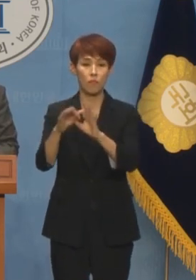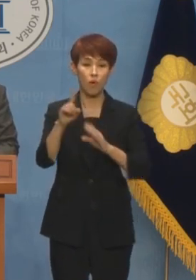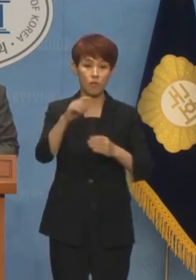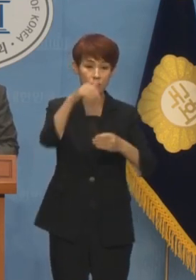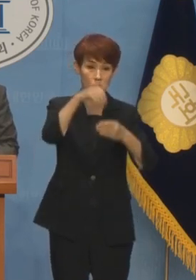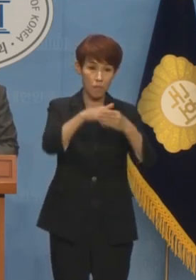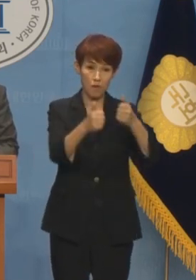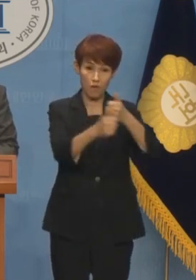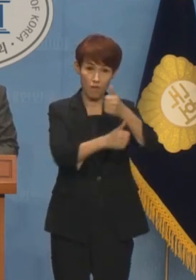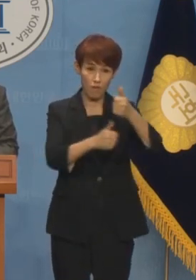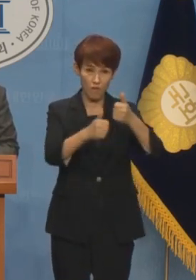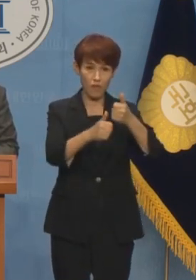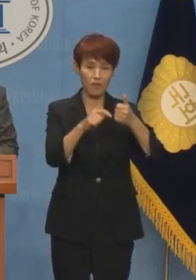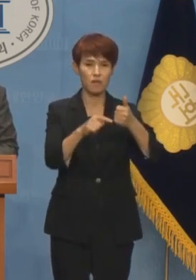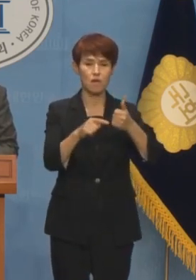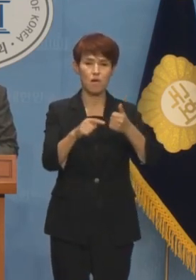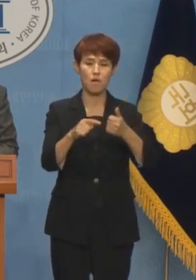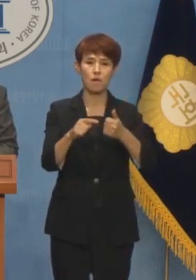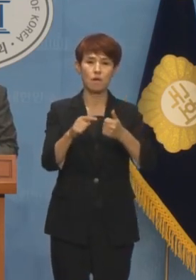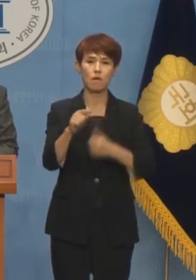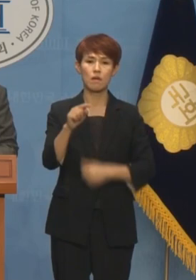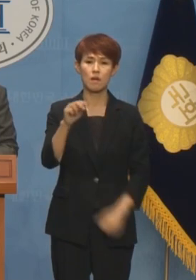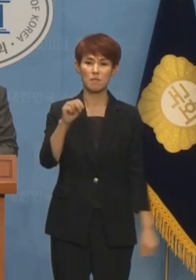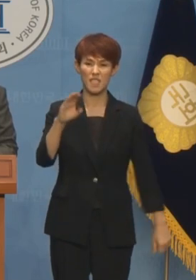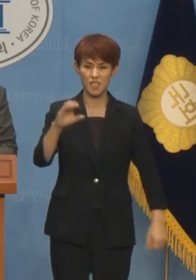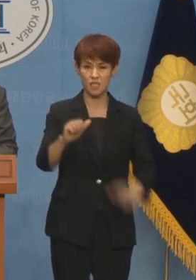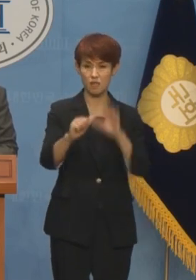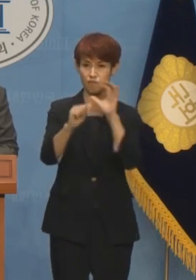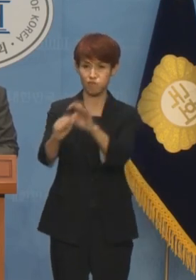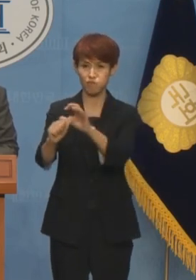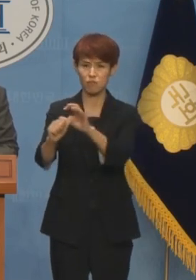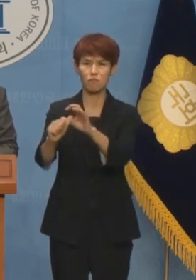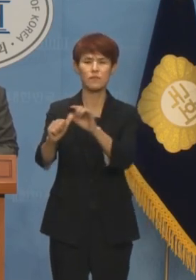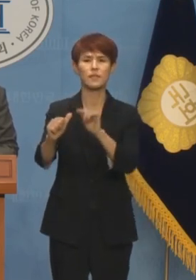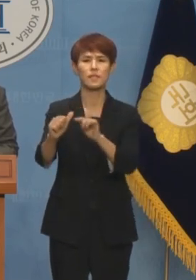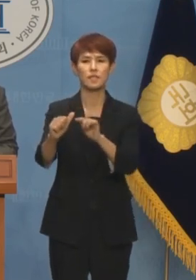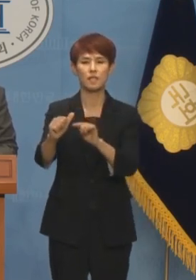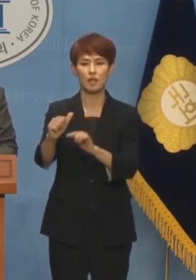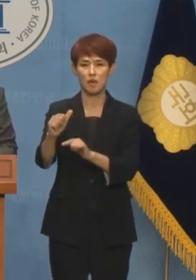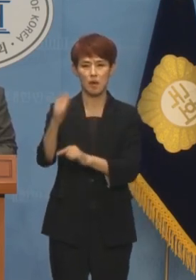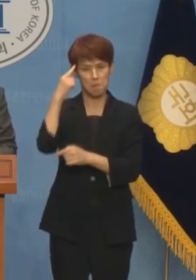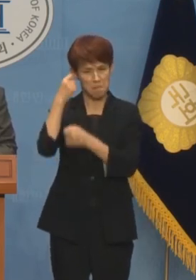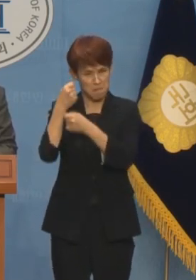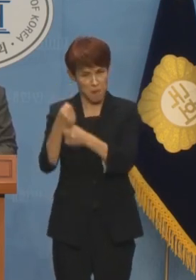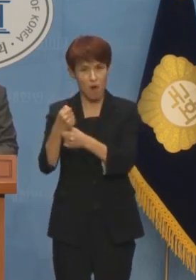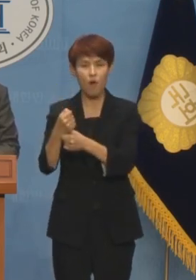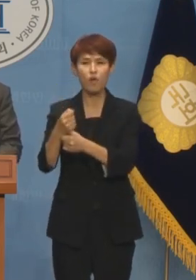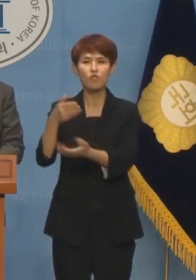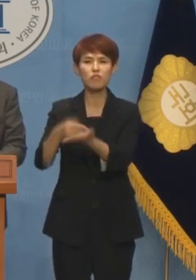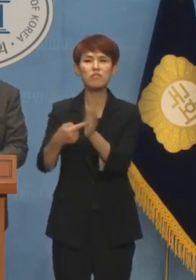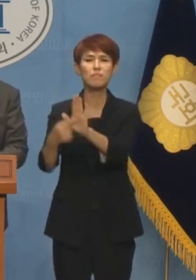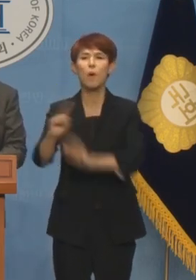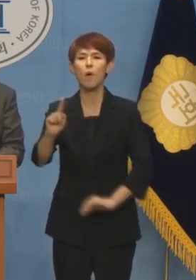선방위원은 심각한 언론의 편파적인 뉴스의 전형이라고 평가했다고 합니다.